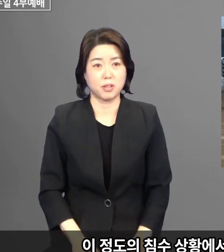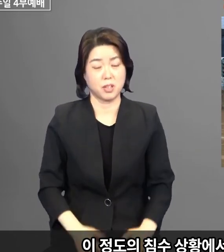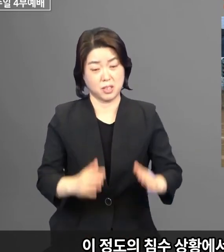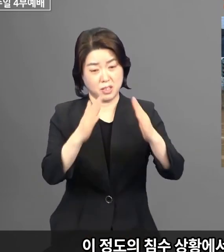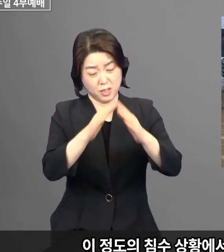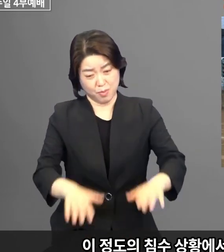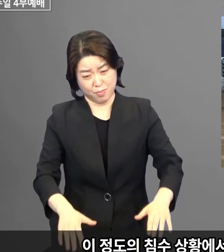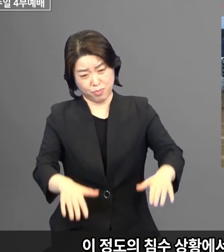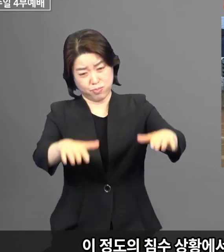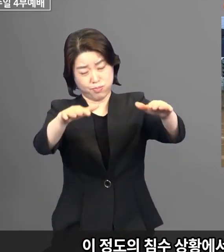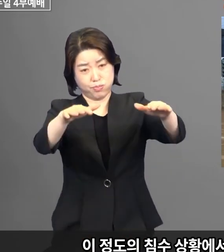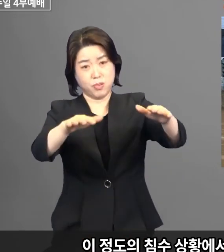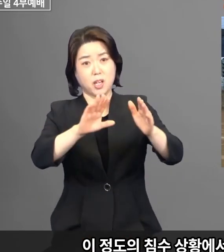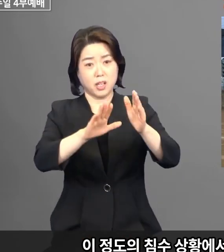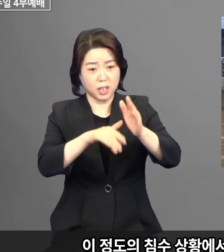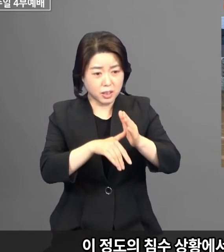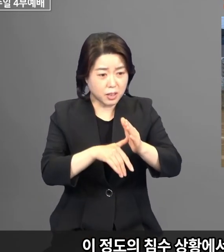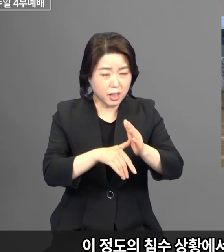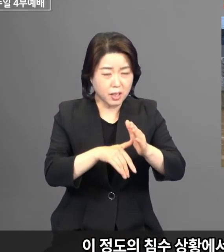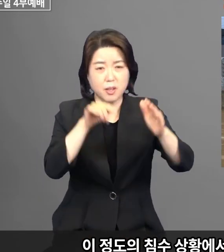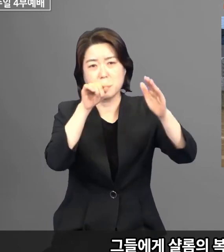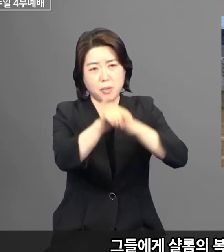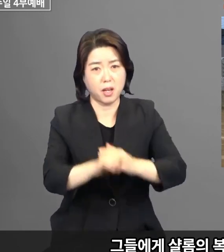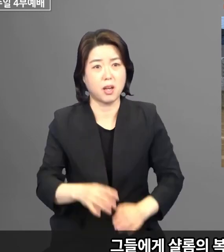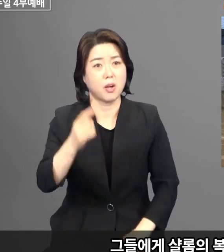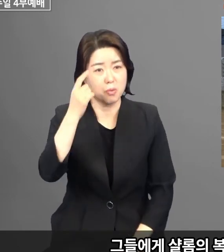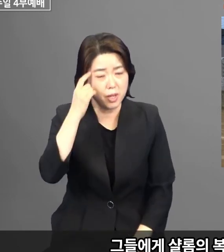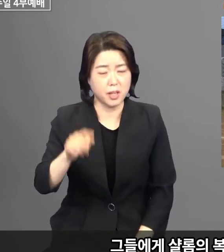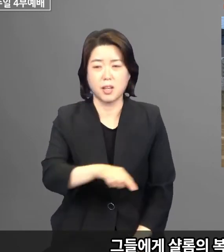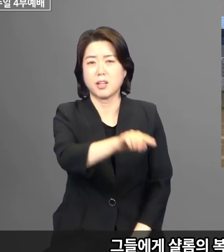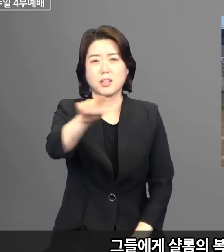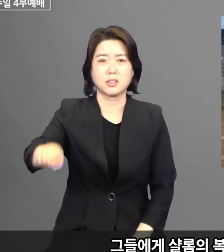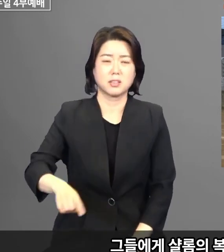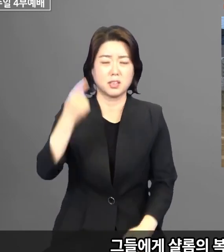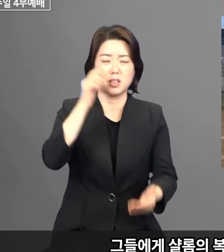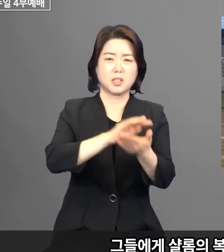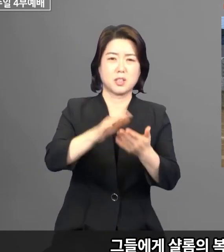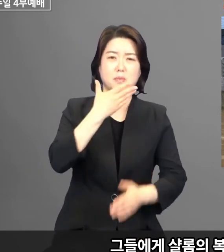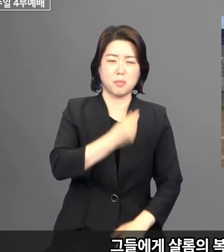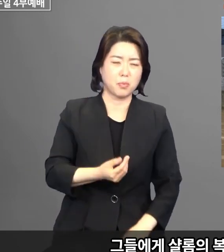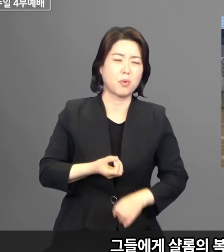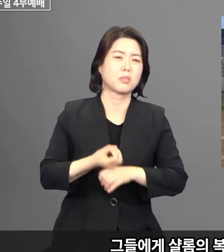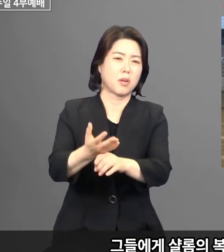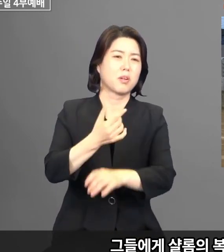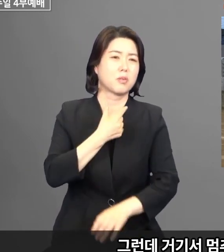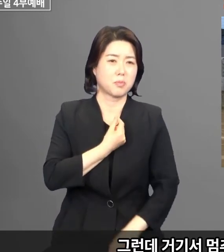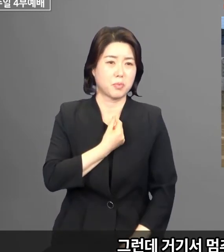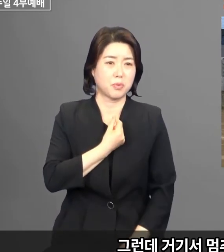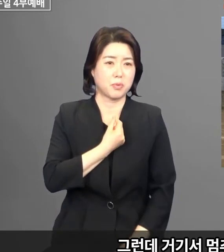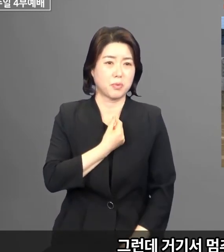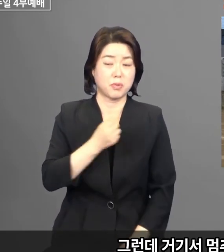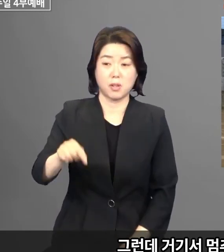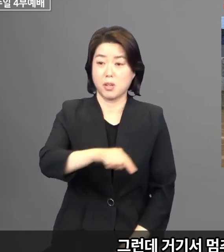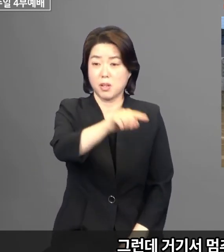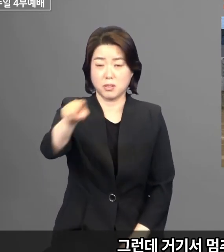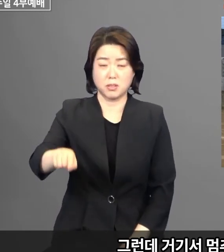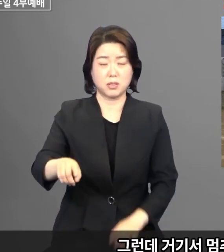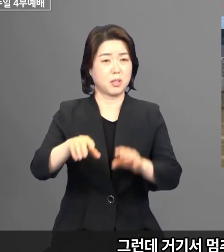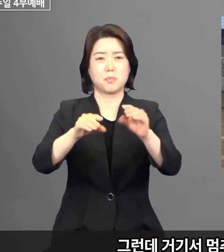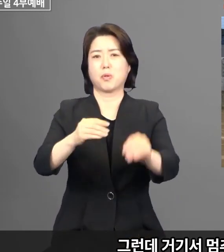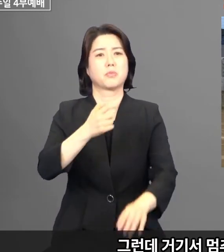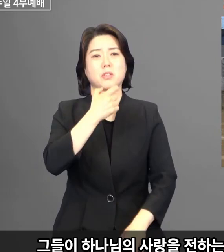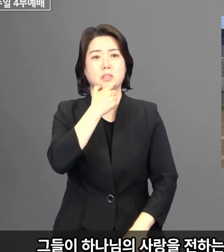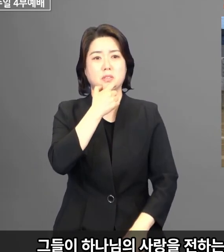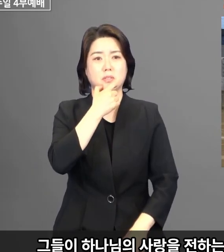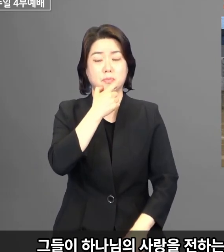상황에서 찾아가는 겁니다. 왜요? 그들에게 샬롬의 복을 전하고 싶습니다. 근데 거기서 멈추고 싶지